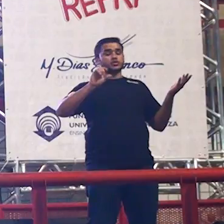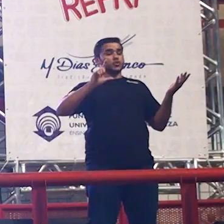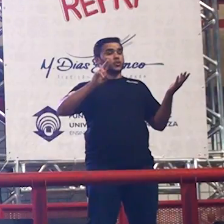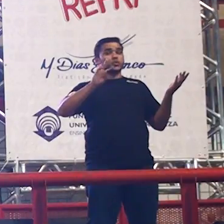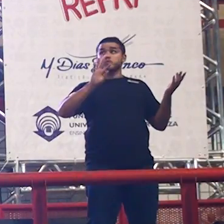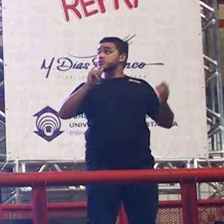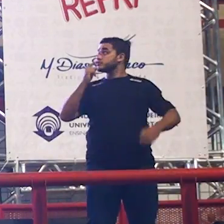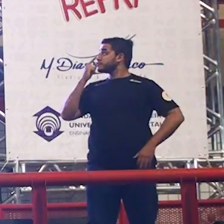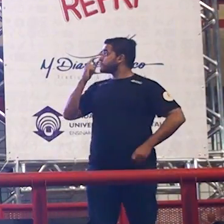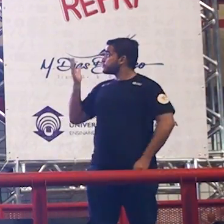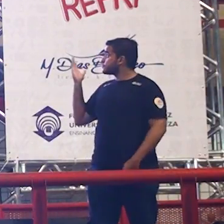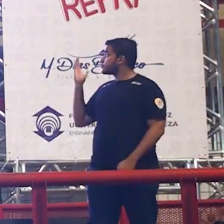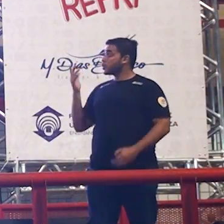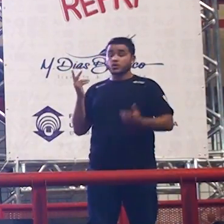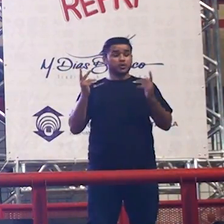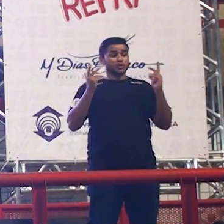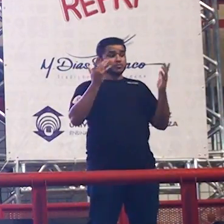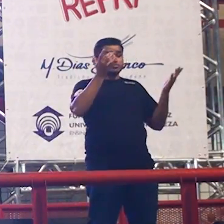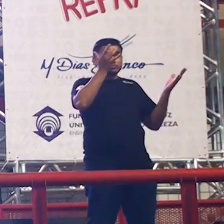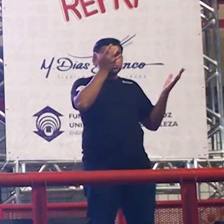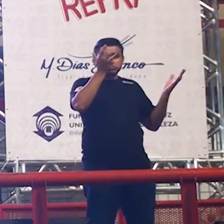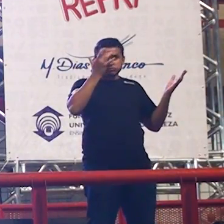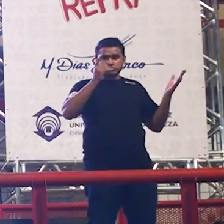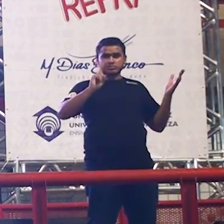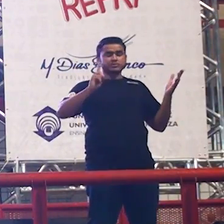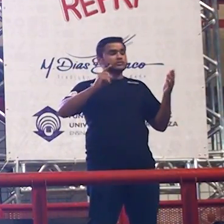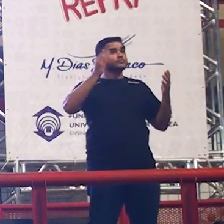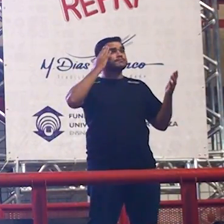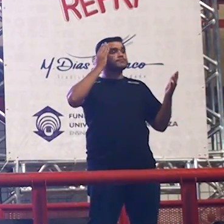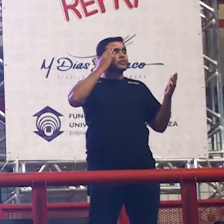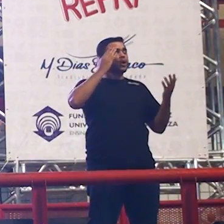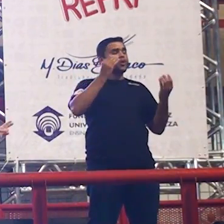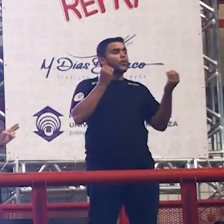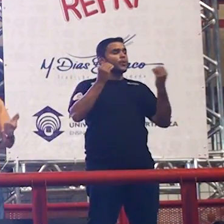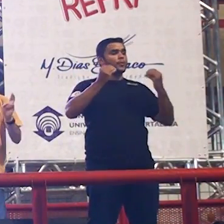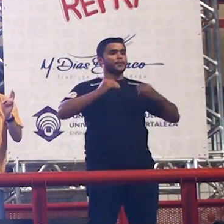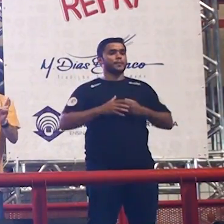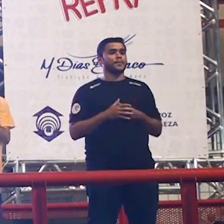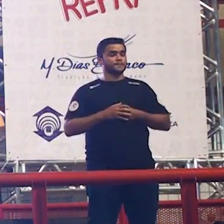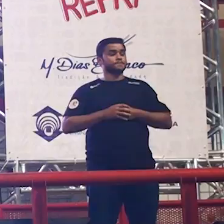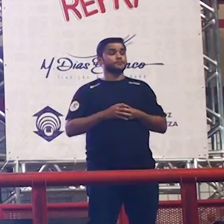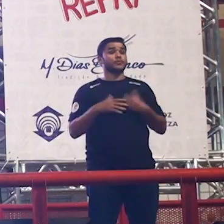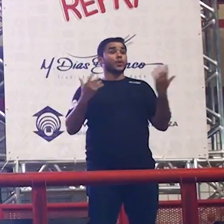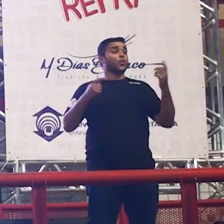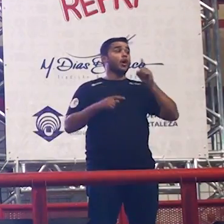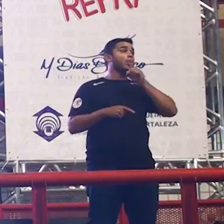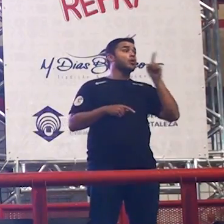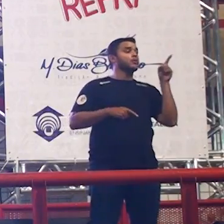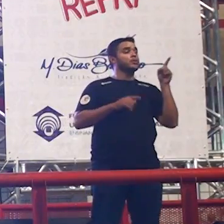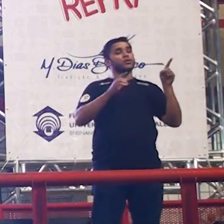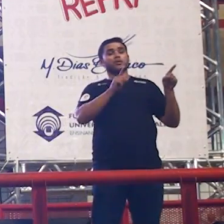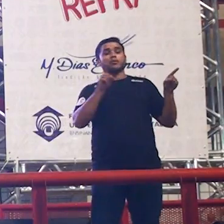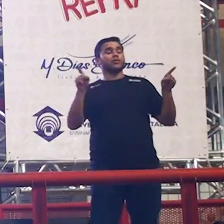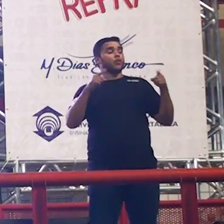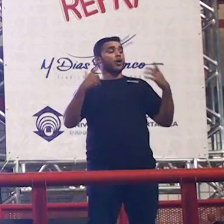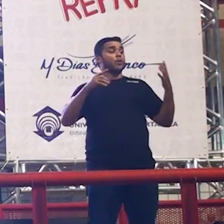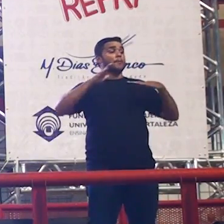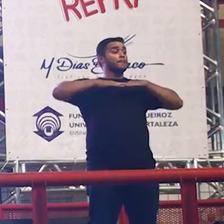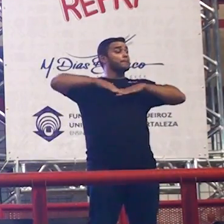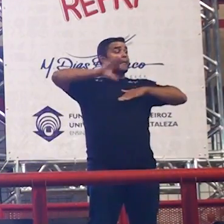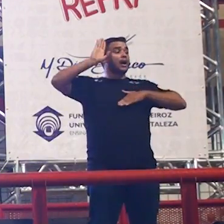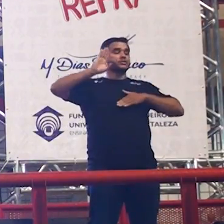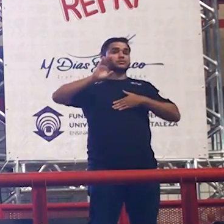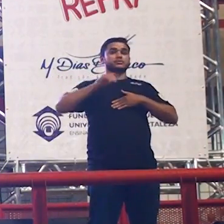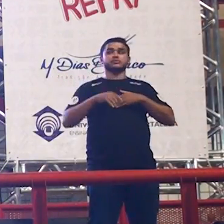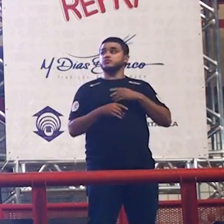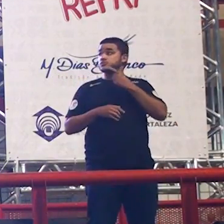Isso é prático, totalmente prático. Ninguém quer decorar nada. Quero só que você olhe e me diga. Qual dos dois, vamos chamar aqui de A e